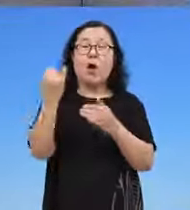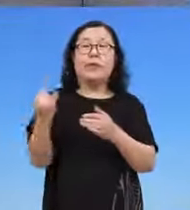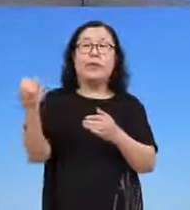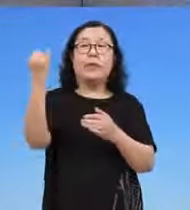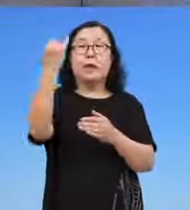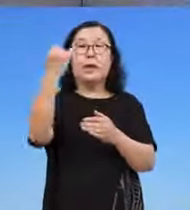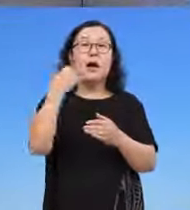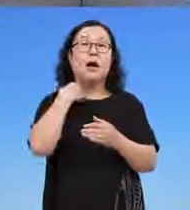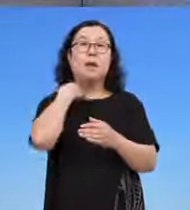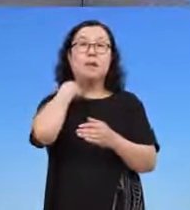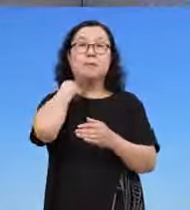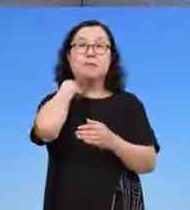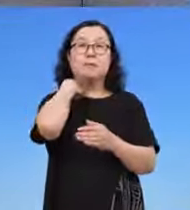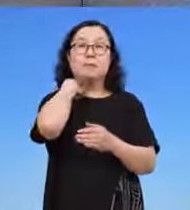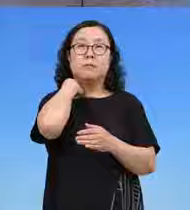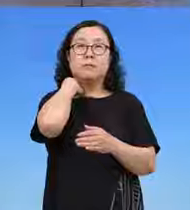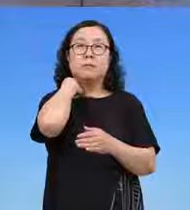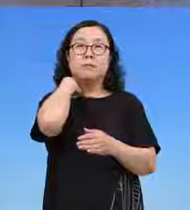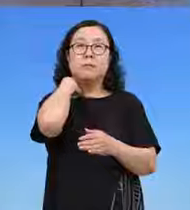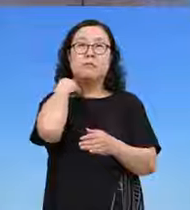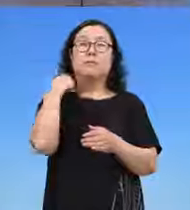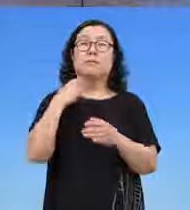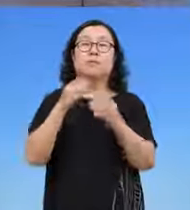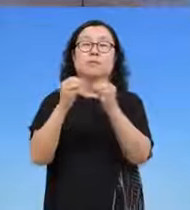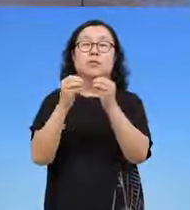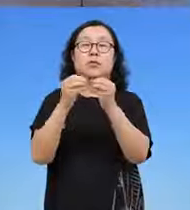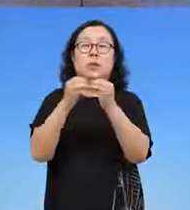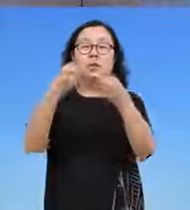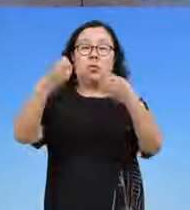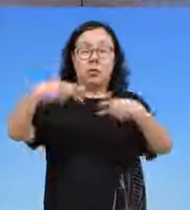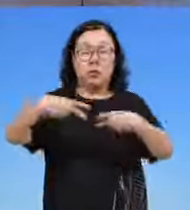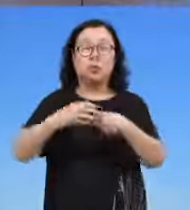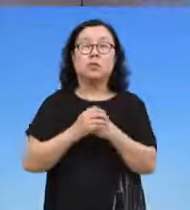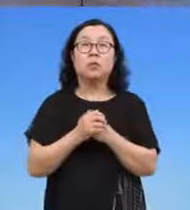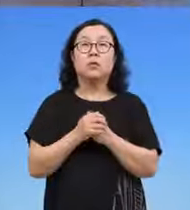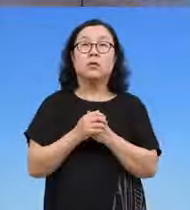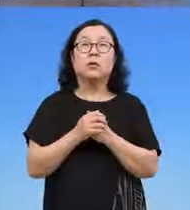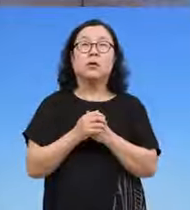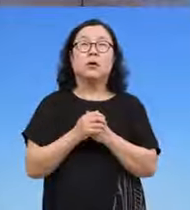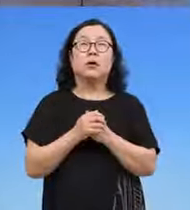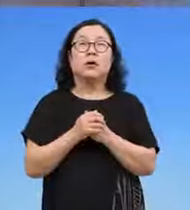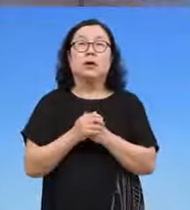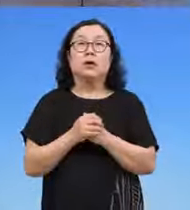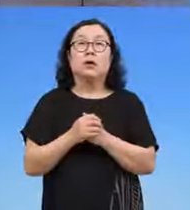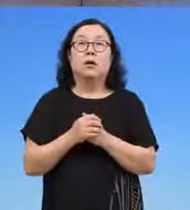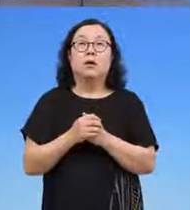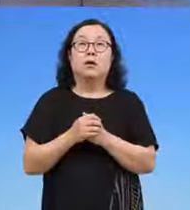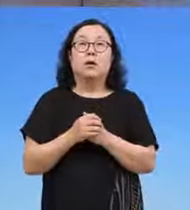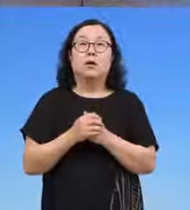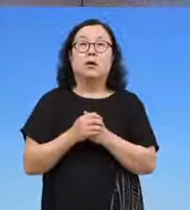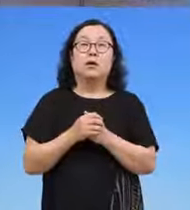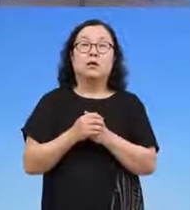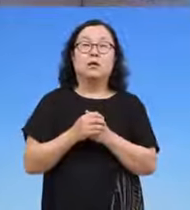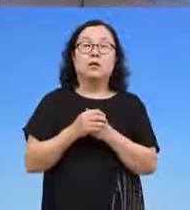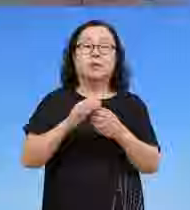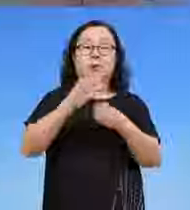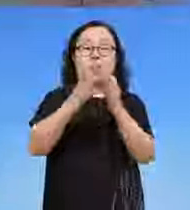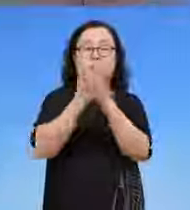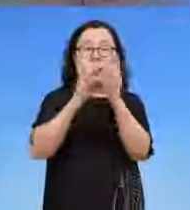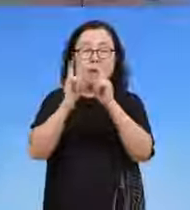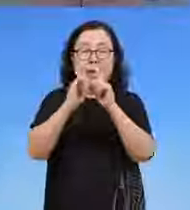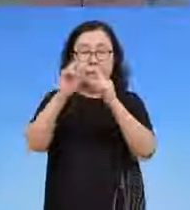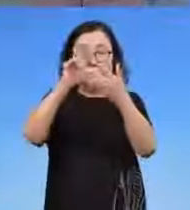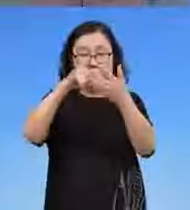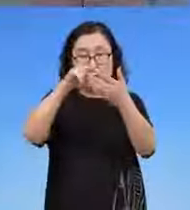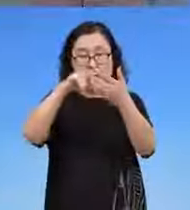언니가 문자로 보내준 거 만나서 해준 것도 아니고, 그 글자 몇 자를 읽고 소리를 내어 너무 많이 울었다고 하는